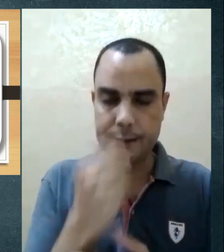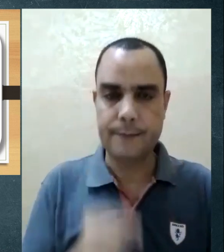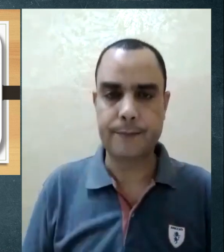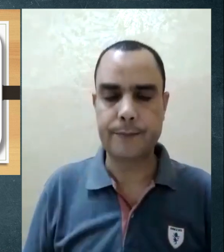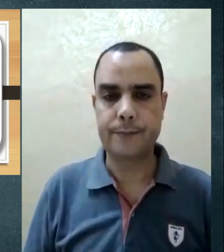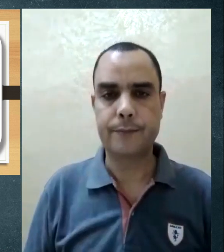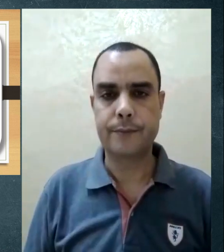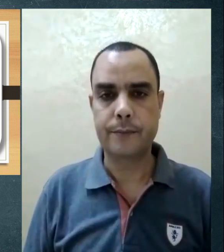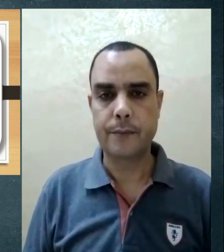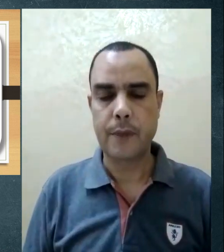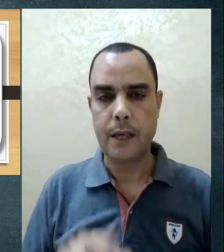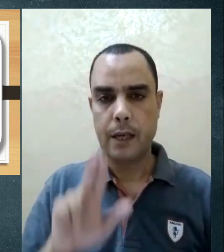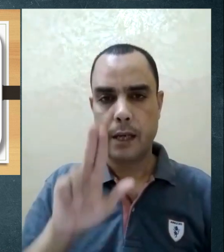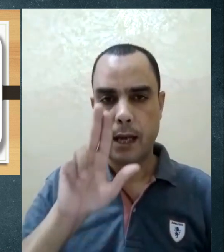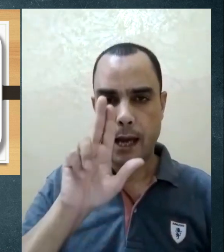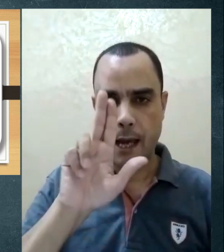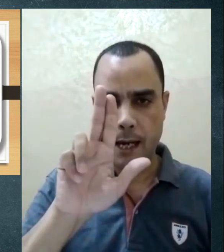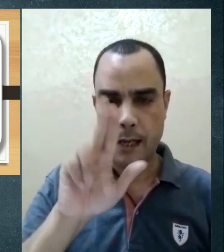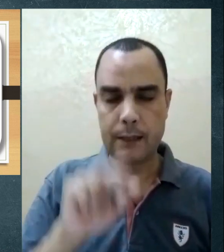التجديد.